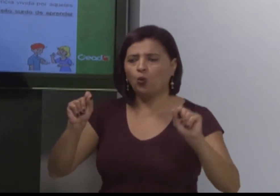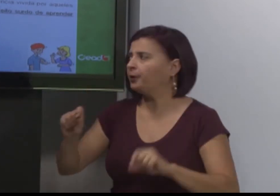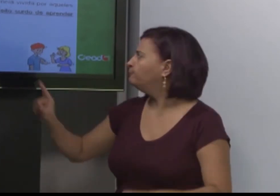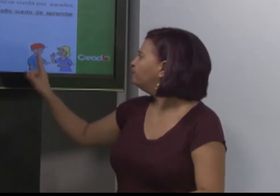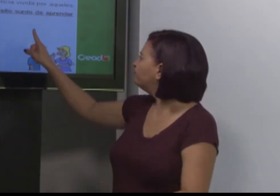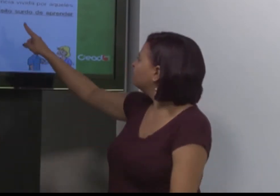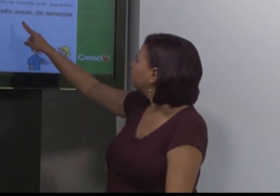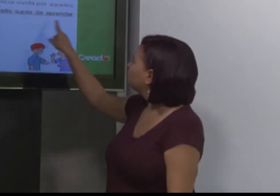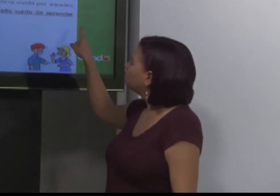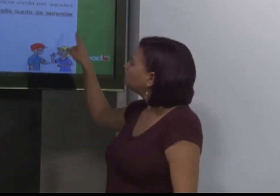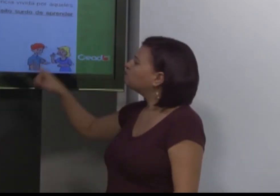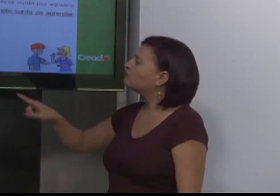a frase.